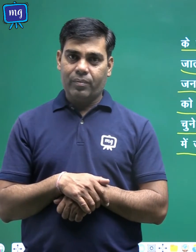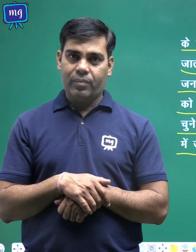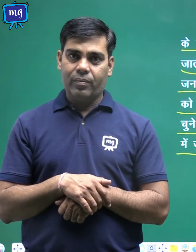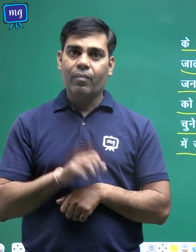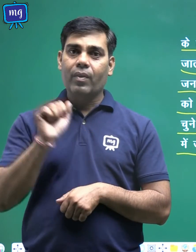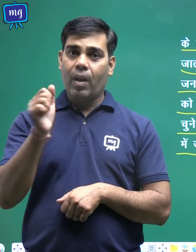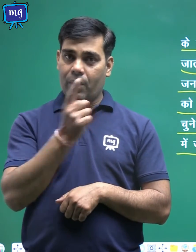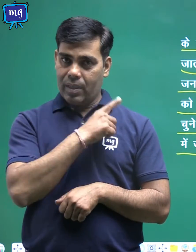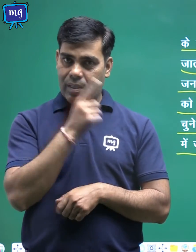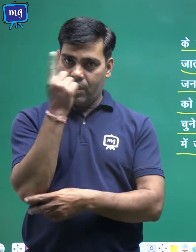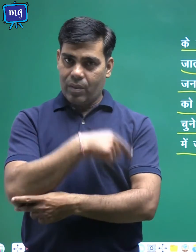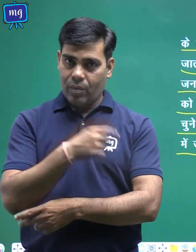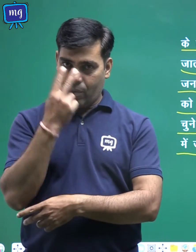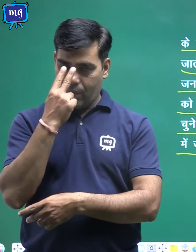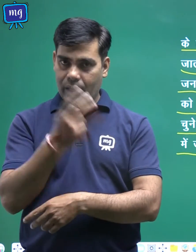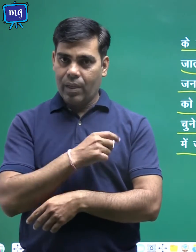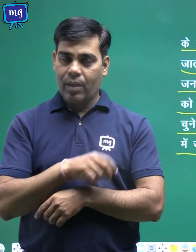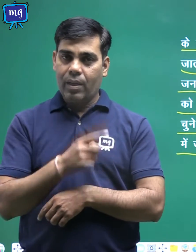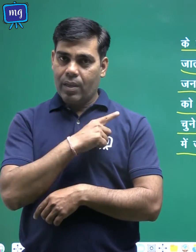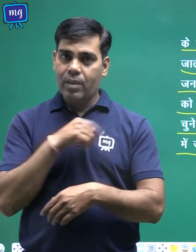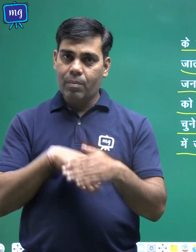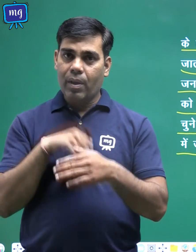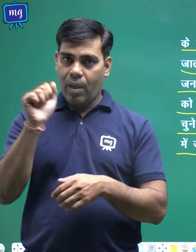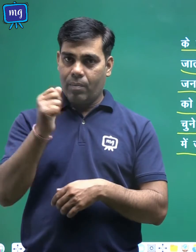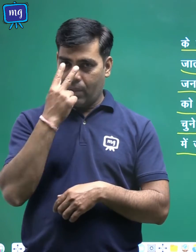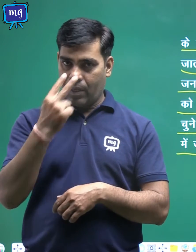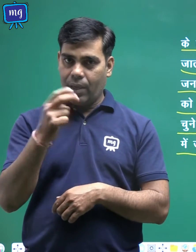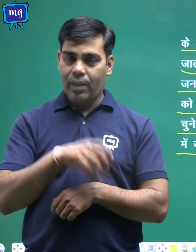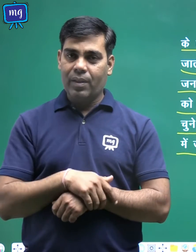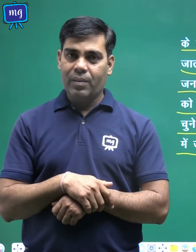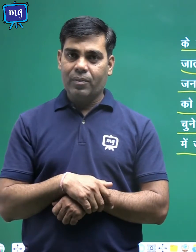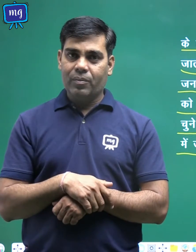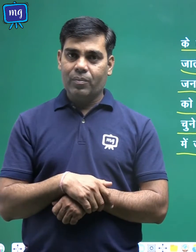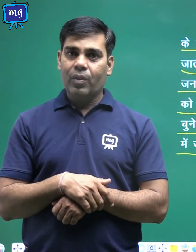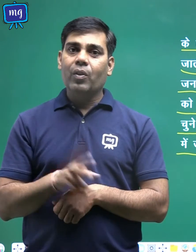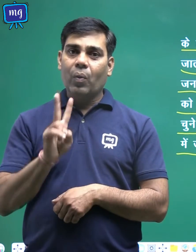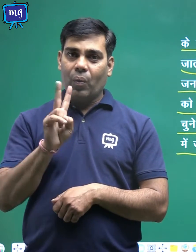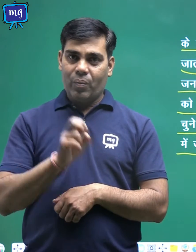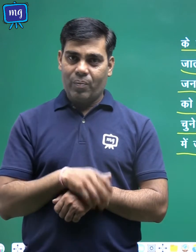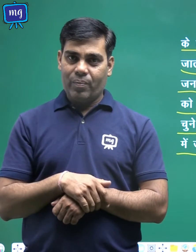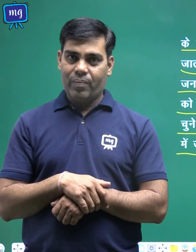आप इस चित्र को देखें, इसमें आप देख रहे हैं कि दो